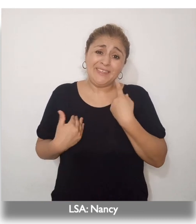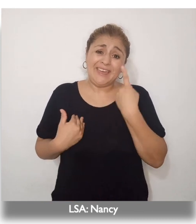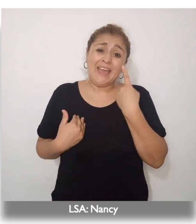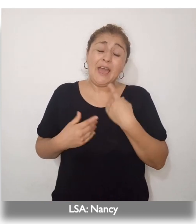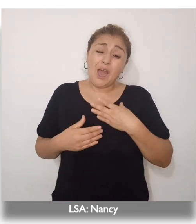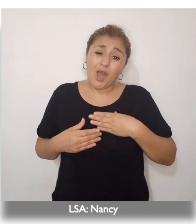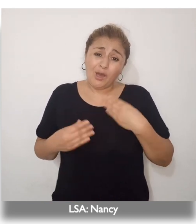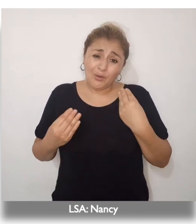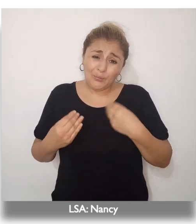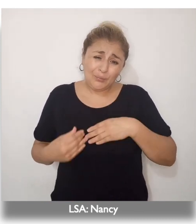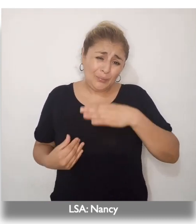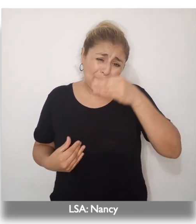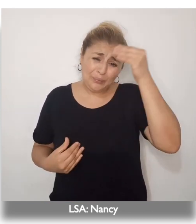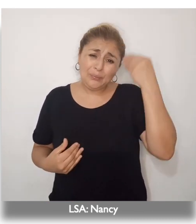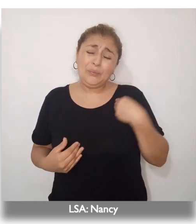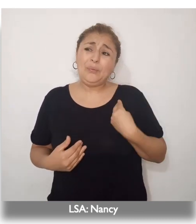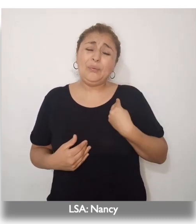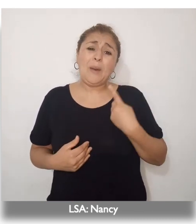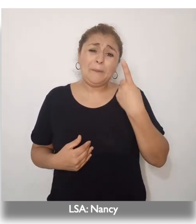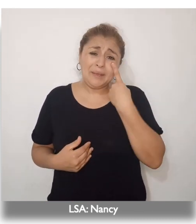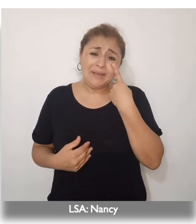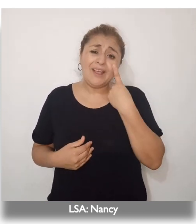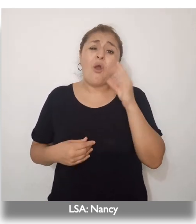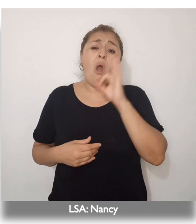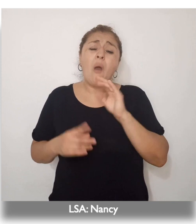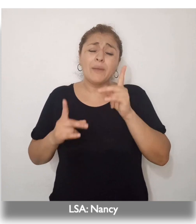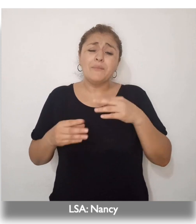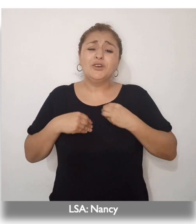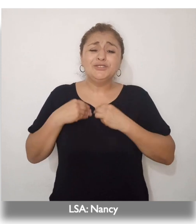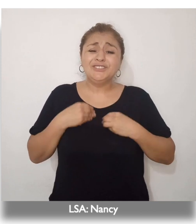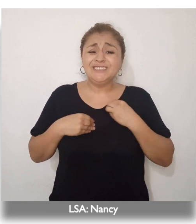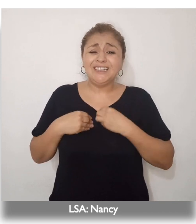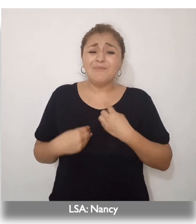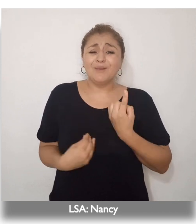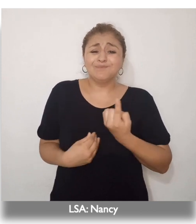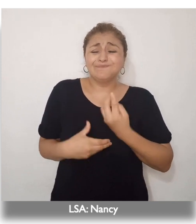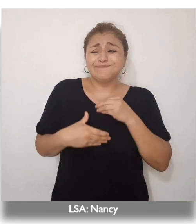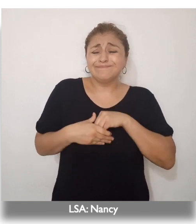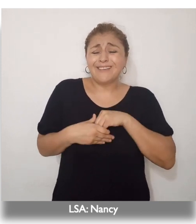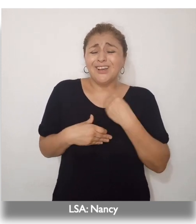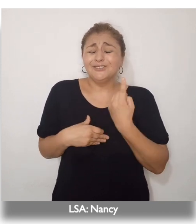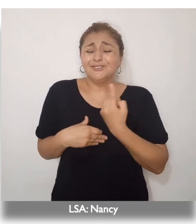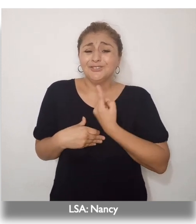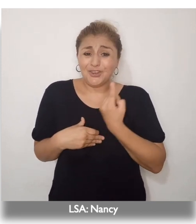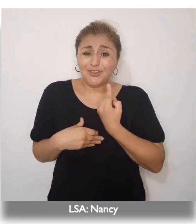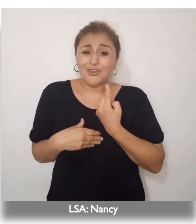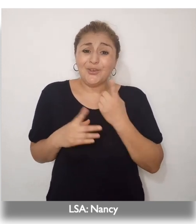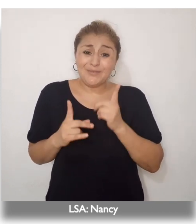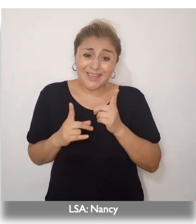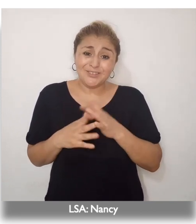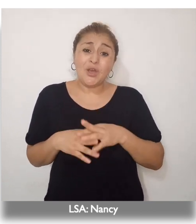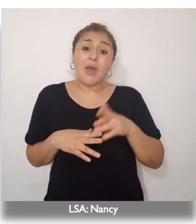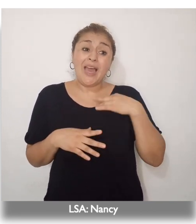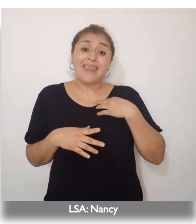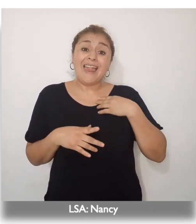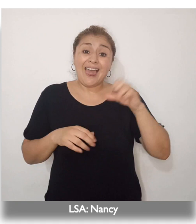de hecho las estadísticas dicen que las mujeres son más susceptibles a los sentimientos de